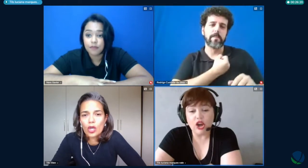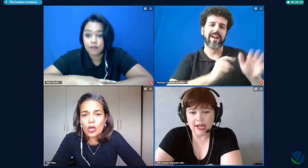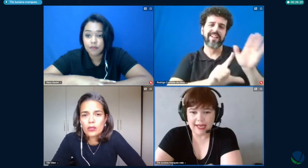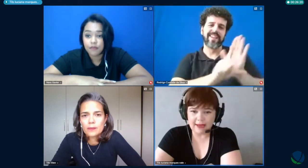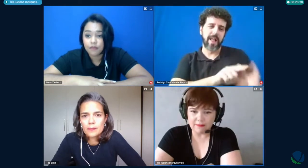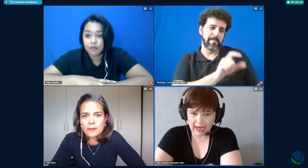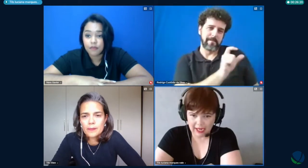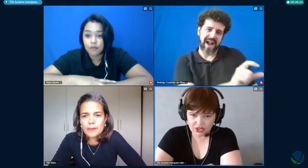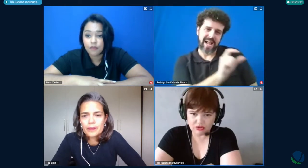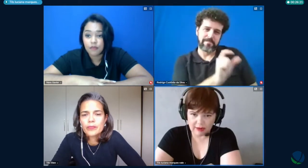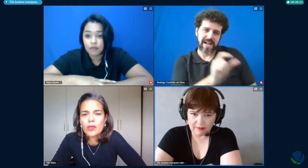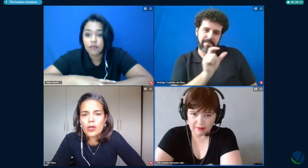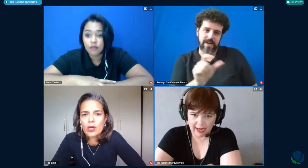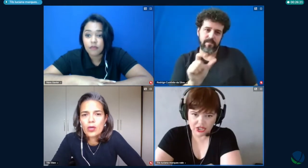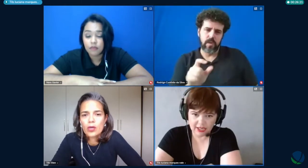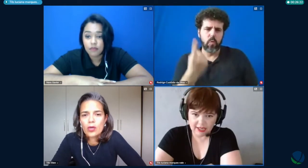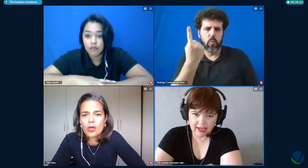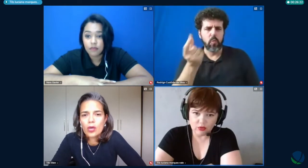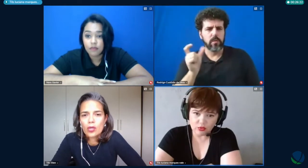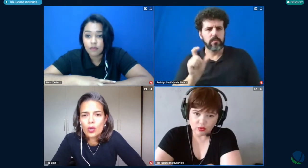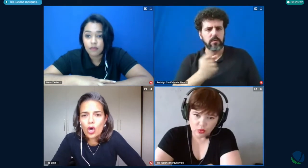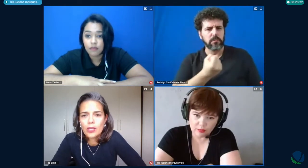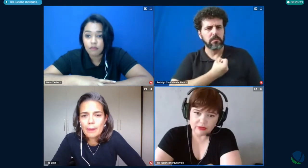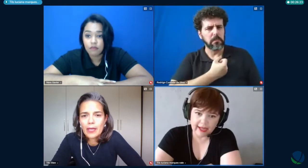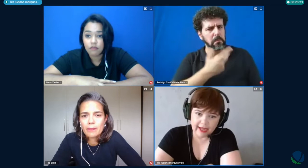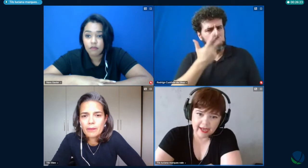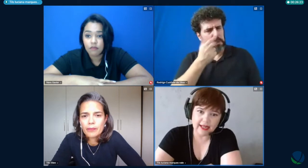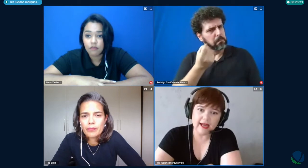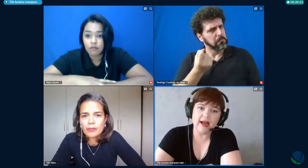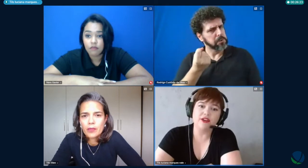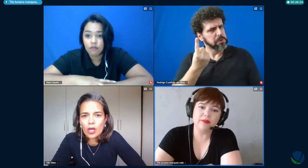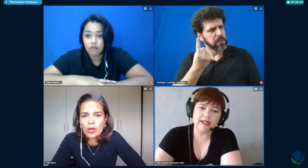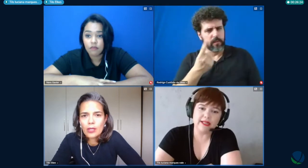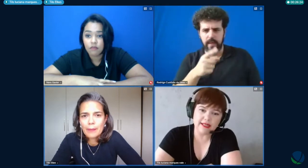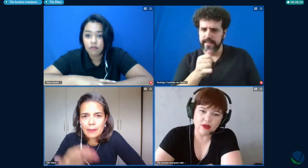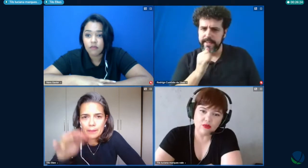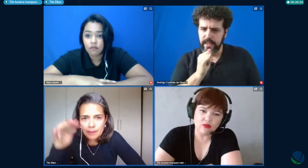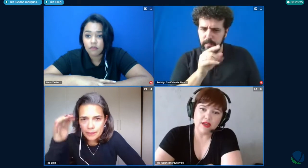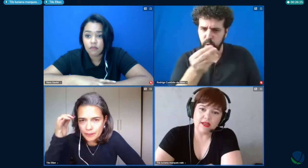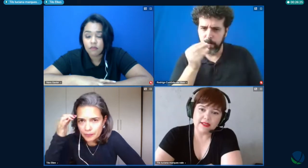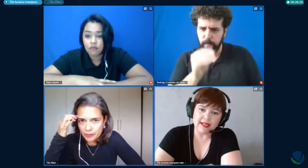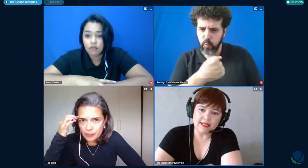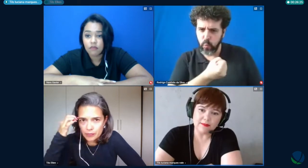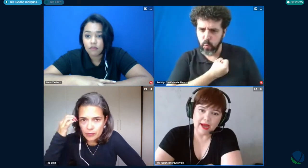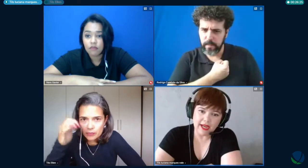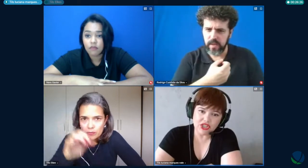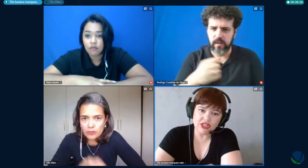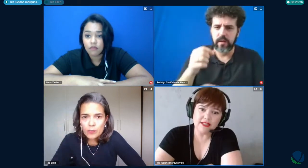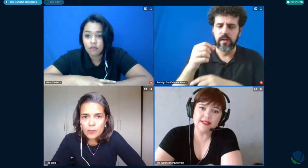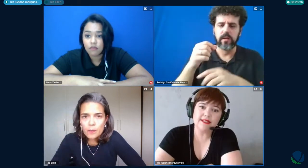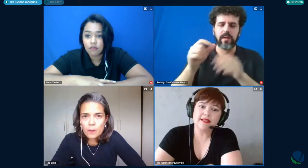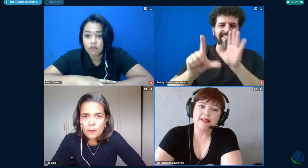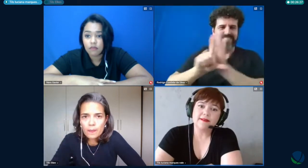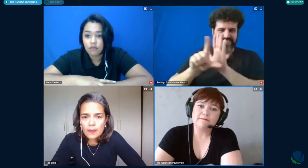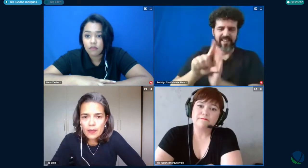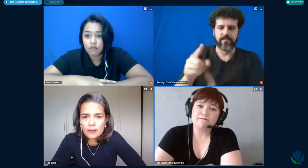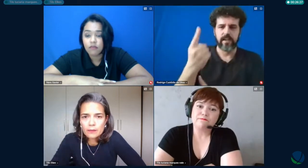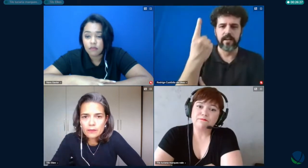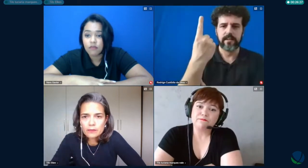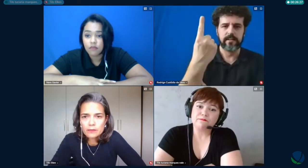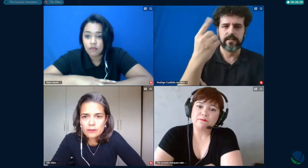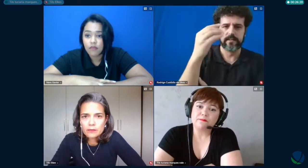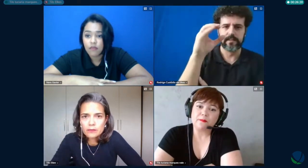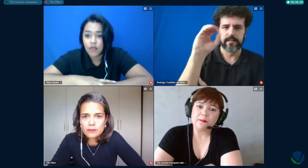você coloca lá embaixo na página, né, o número dela, a numeração das páginas.